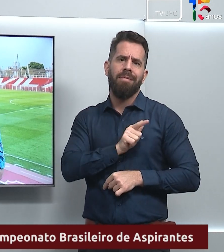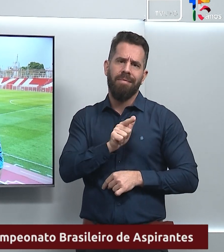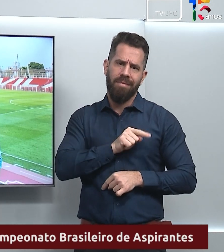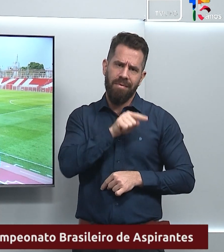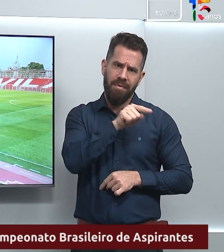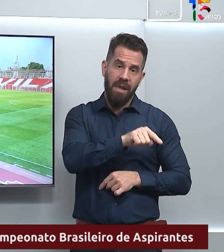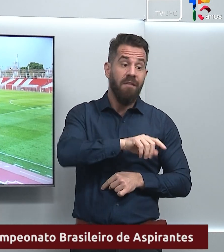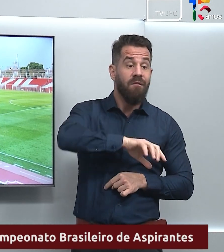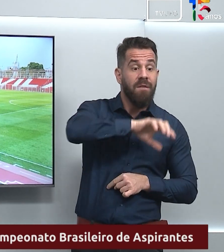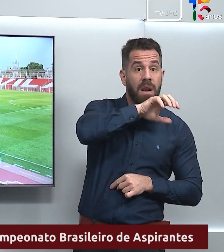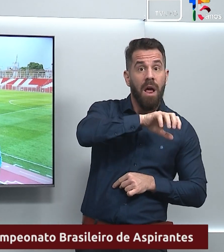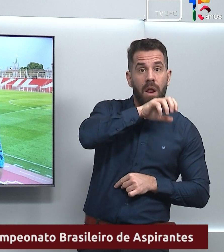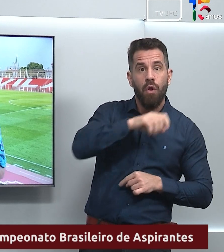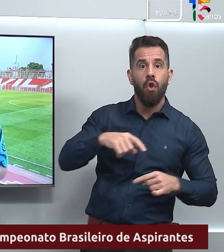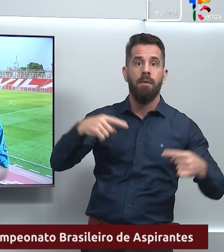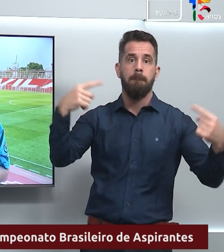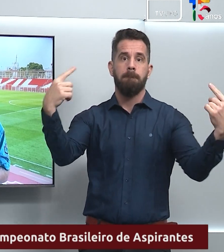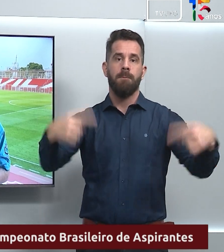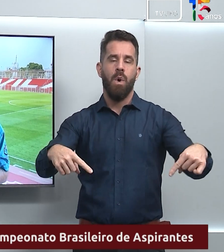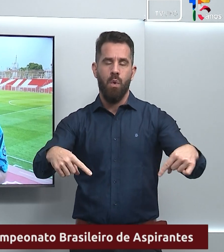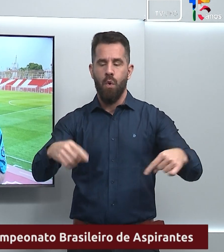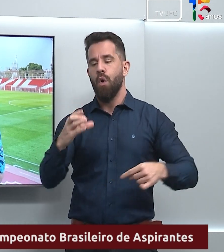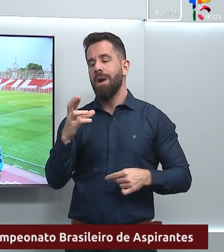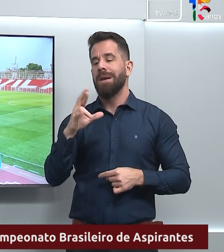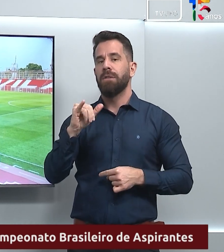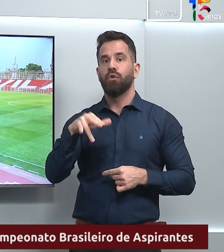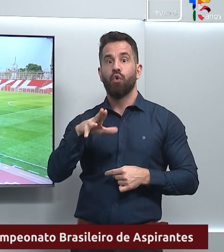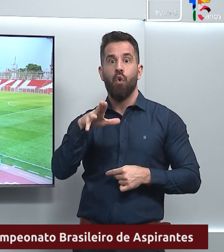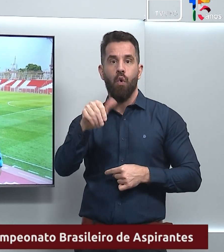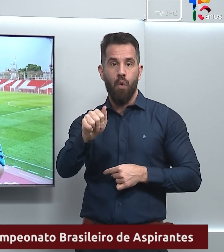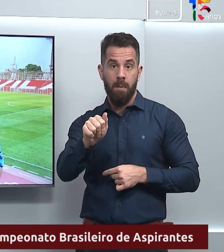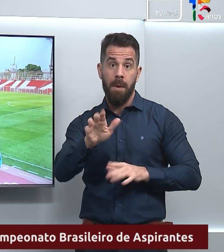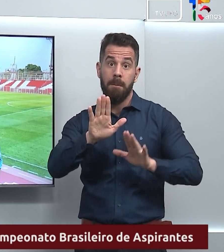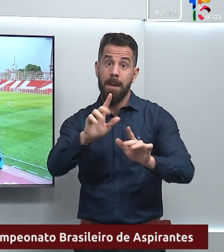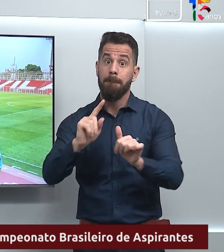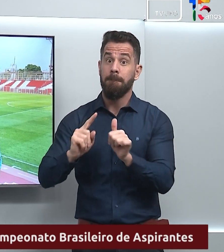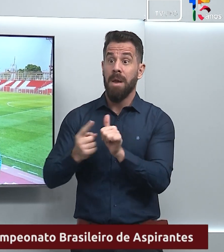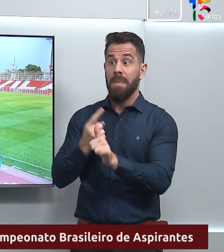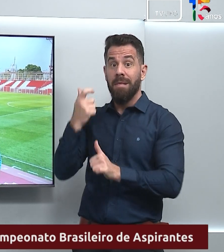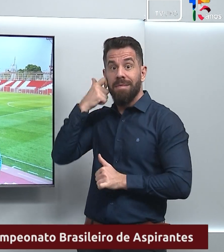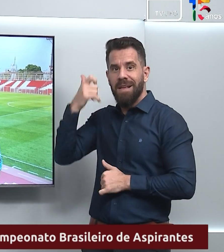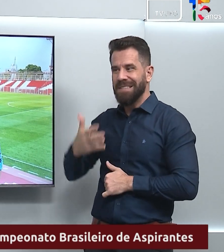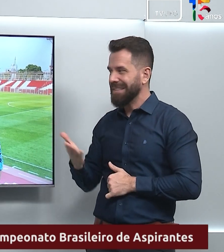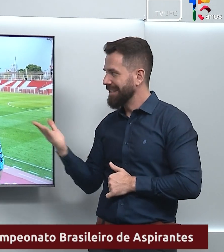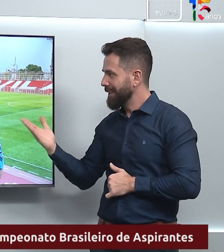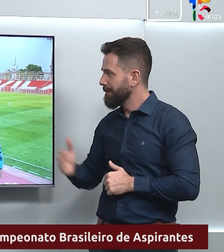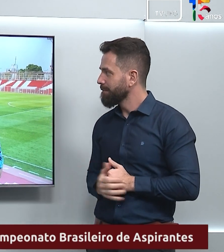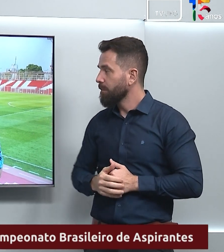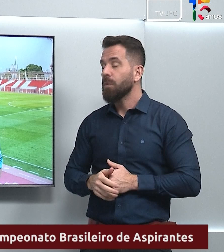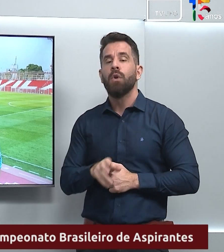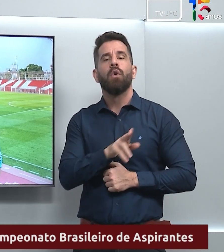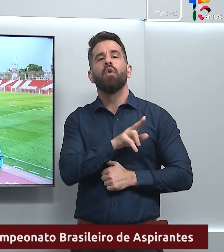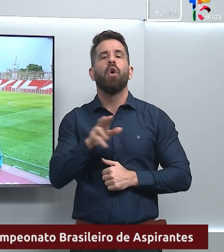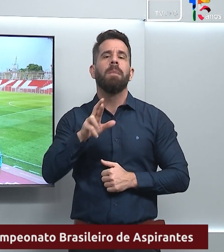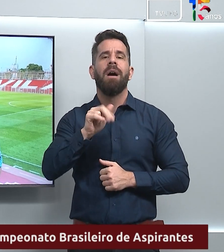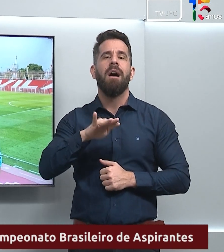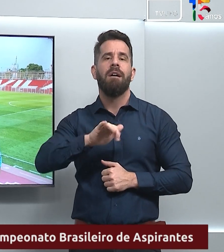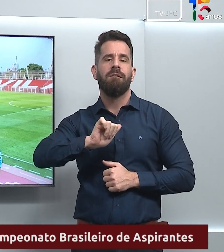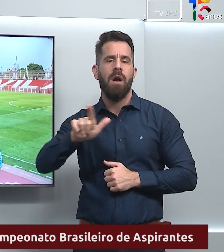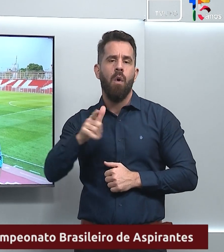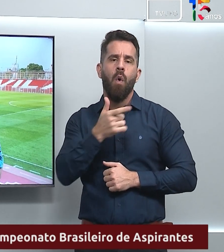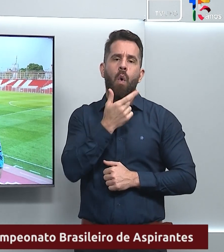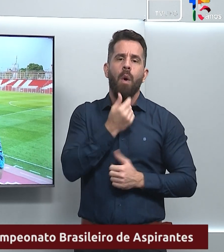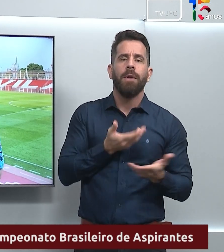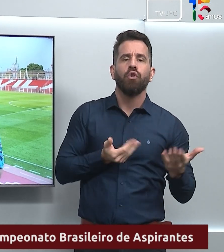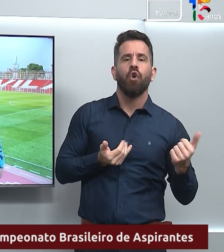se enfrentaram no Campeonato Brasileiro de Aspirantes. Mas antes de mais nada, deixa eu fazer minha descrição. Meu nome é Rafael Teixeira, sou um homem